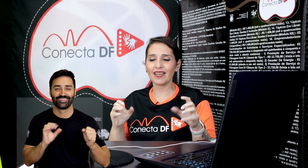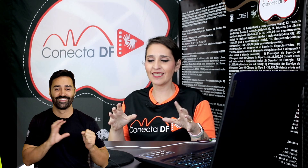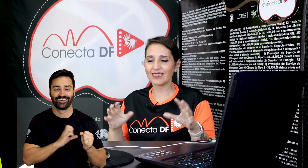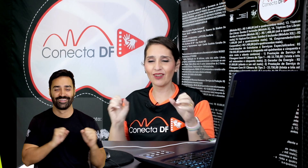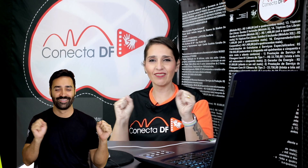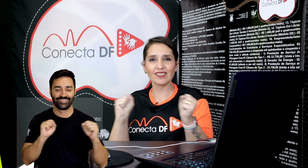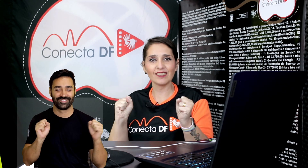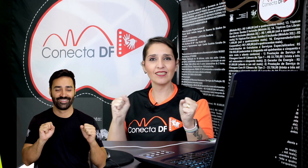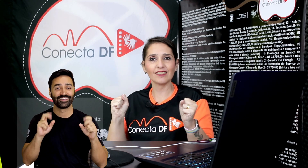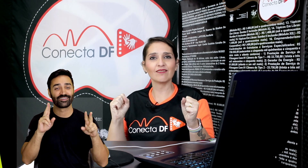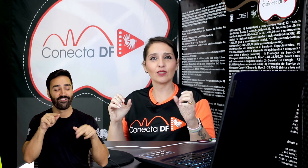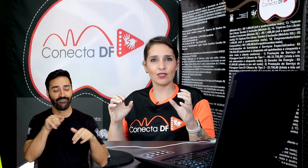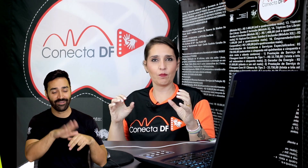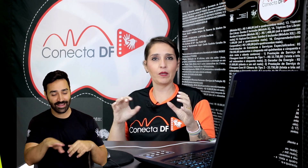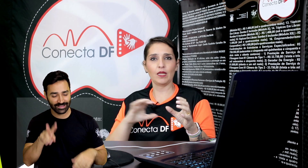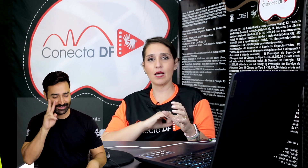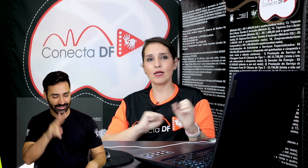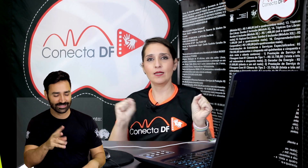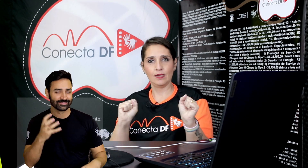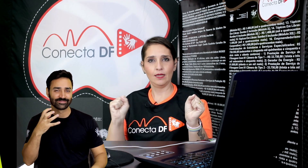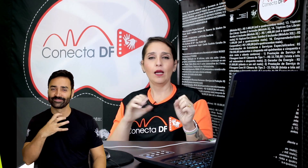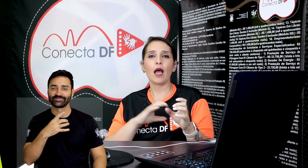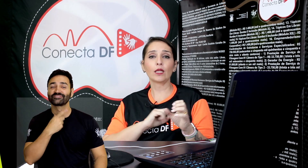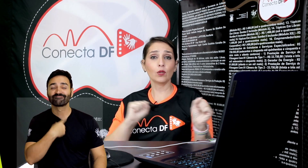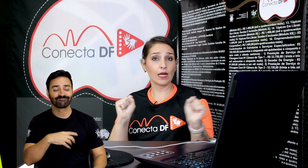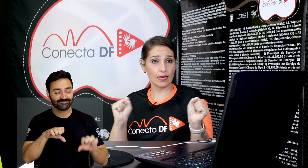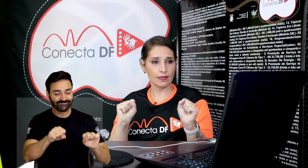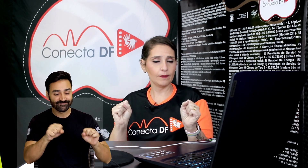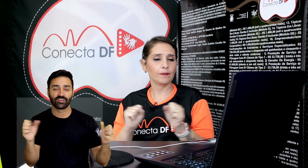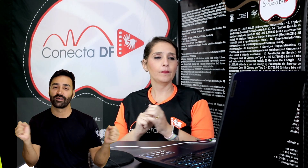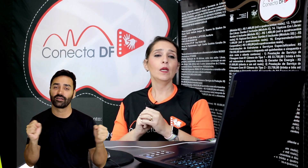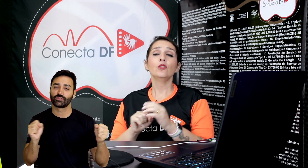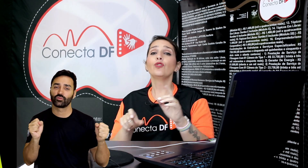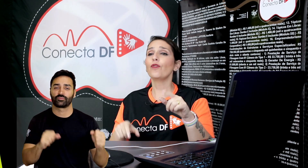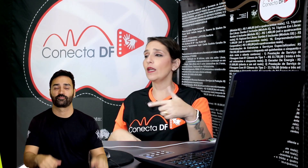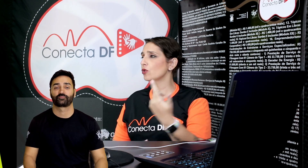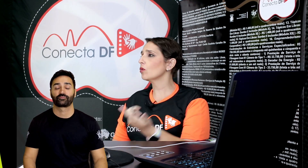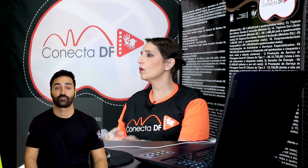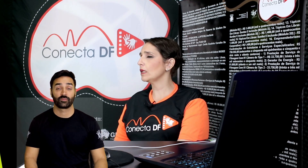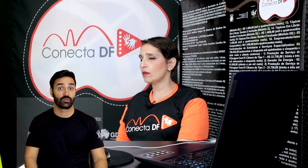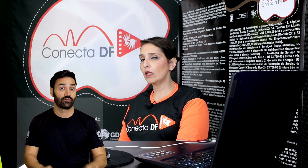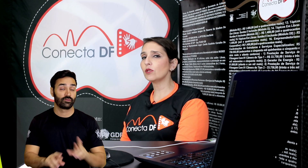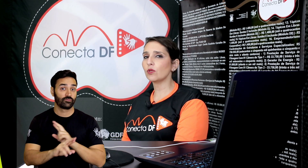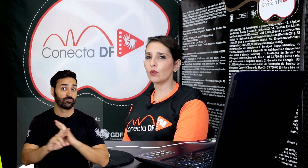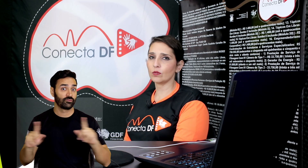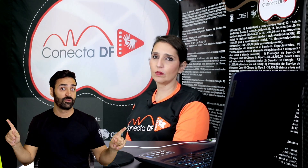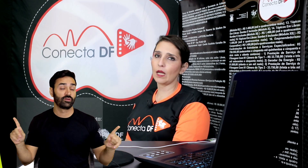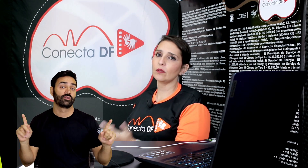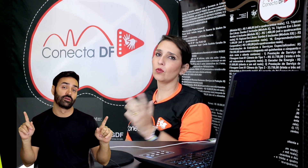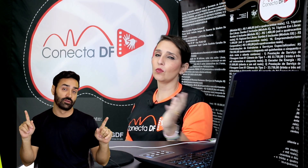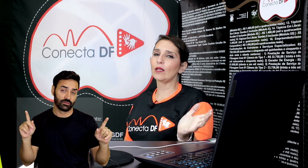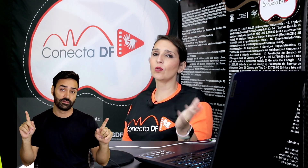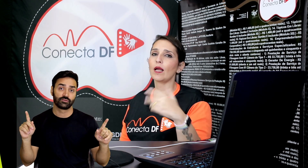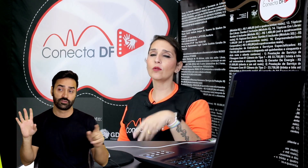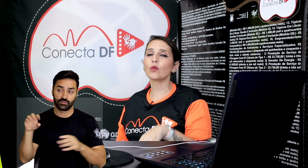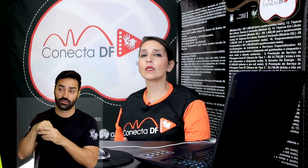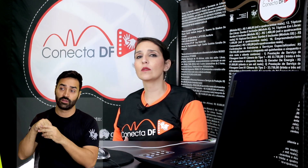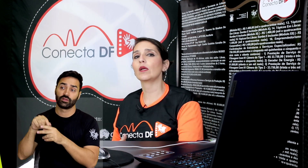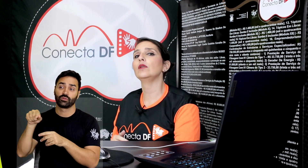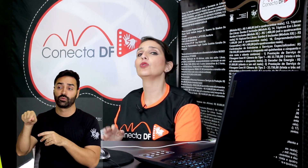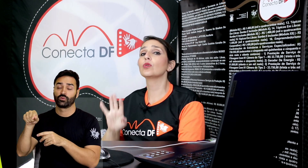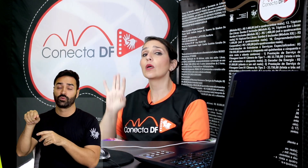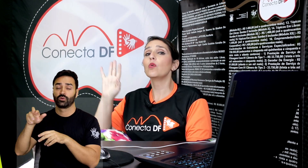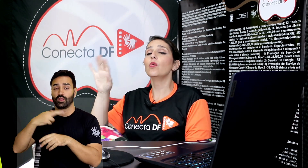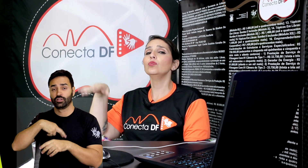Tipo criança, você olha e fala assim, vontade de apertar. Adorar. Diferente do contexto religioso, tá? O adorar no